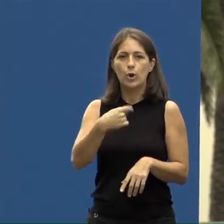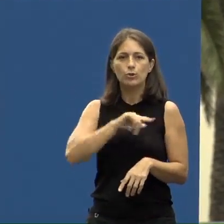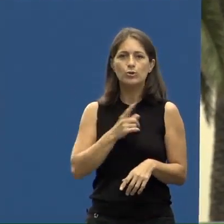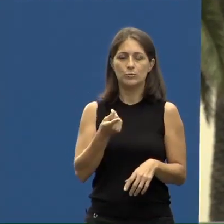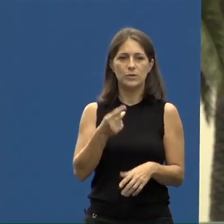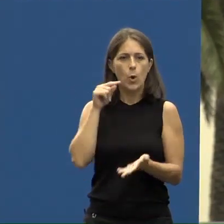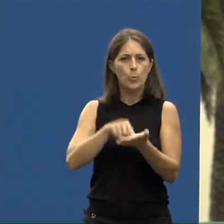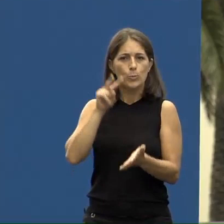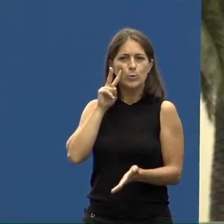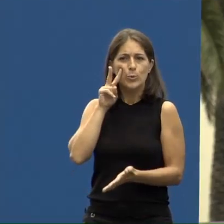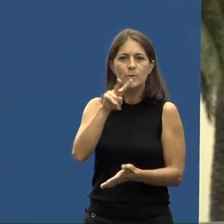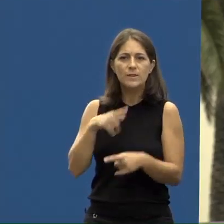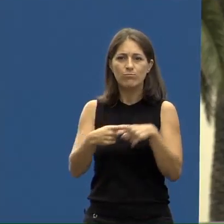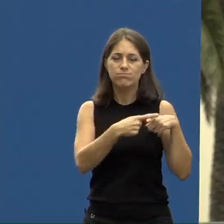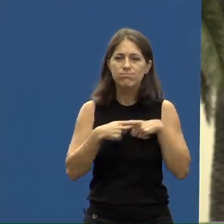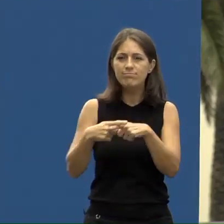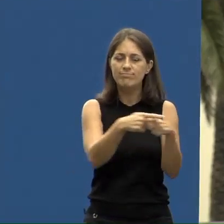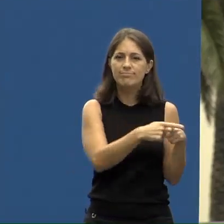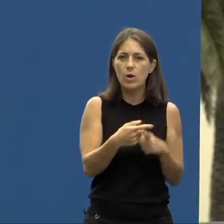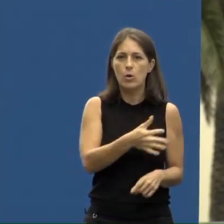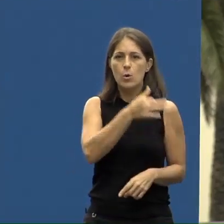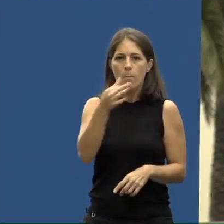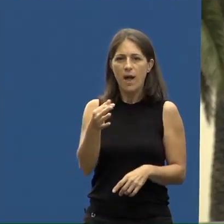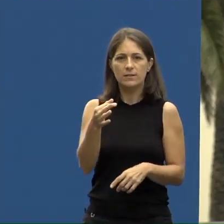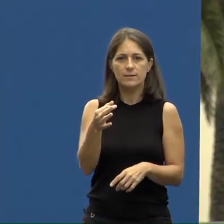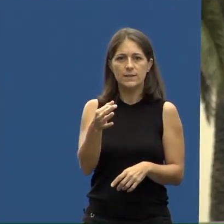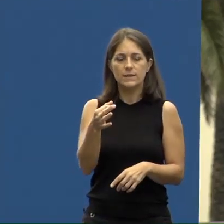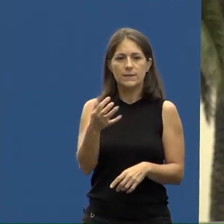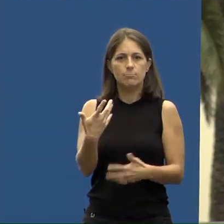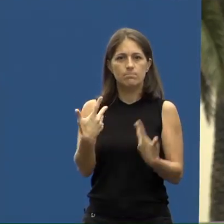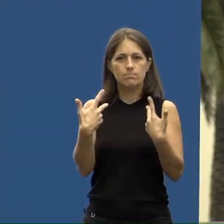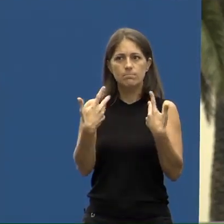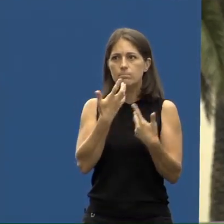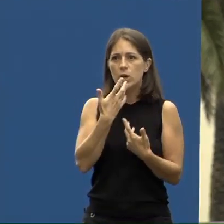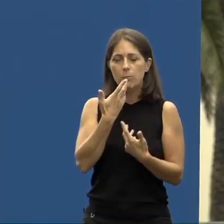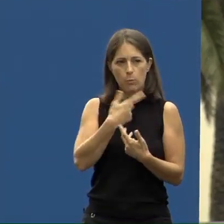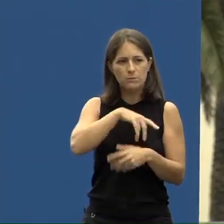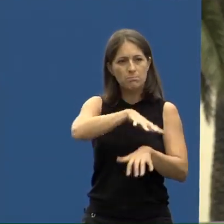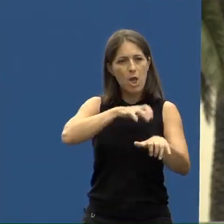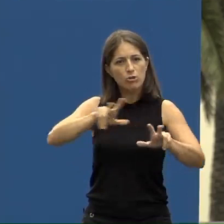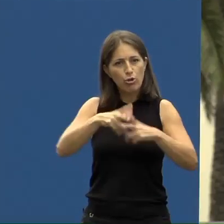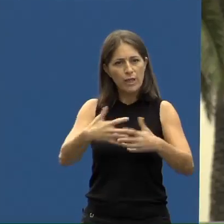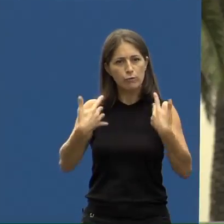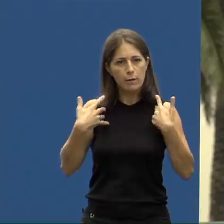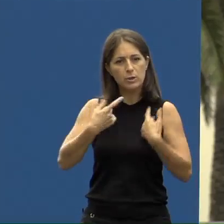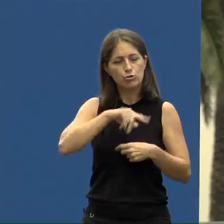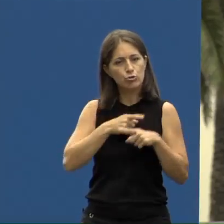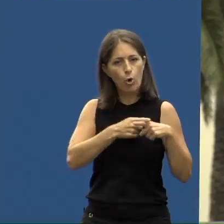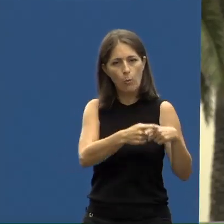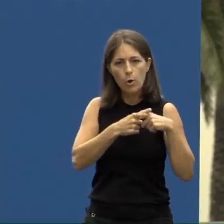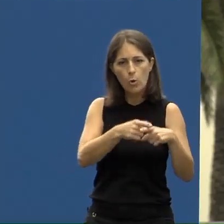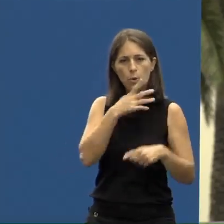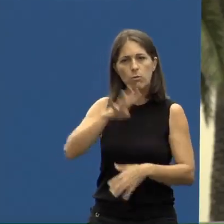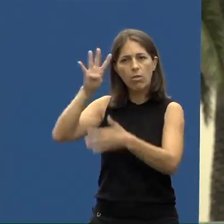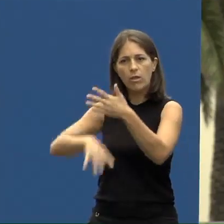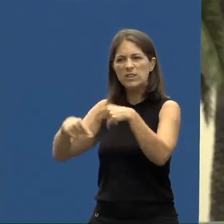a visión e compartimos o sufrimento que ten a maioría social deste país. Porque o que en Barcelona